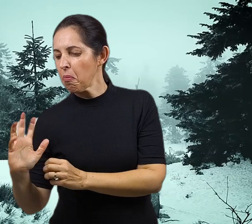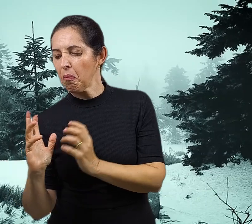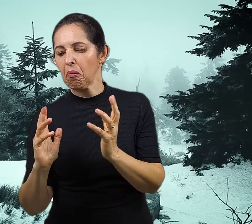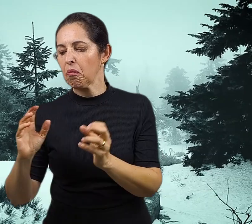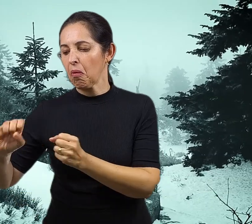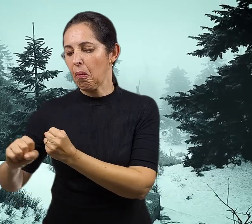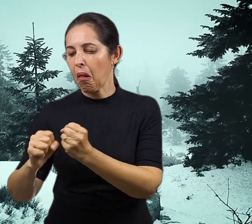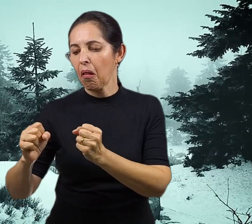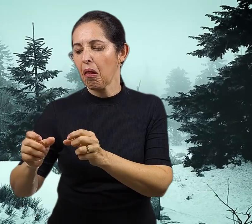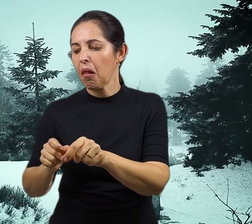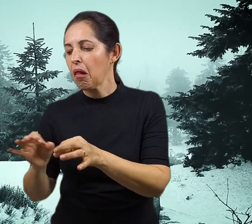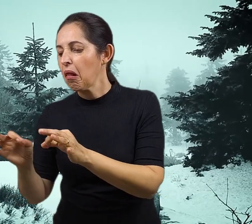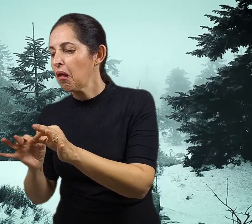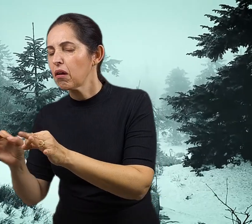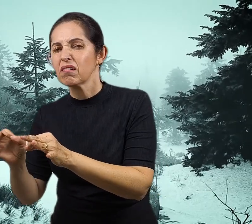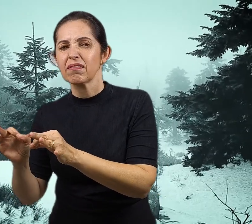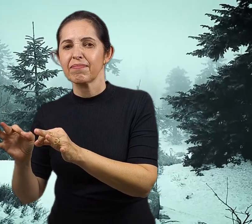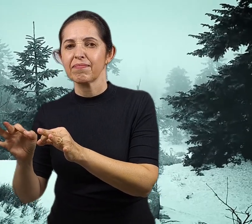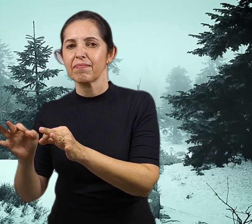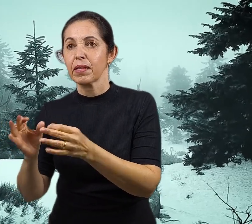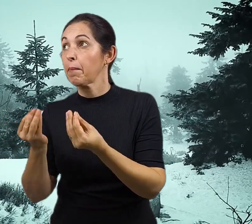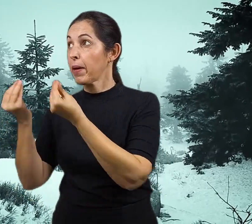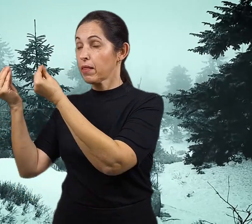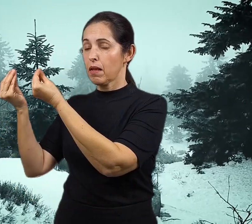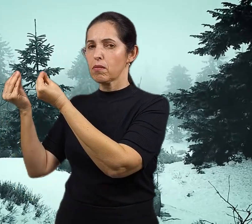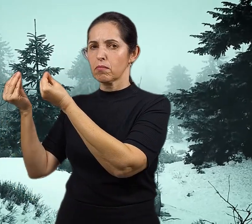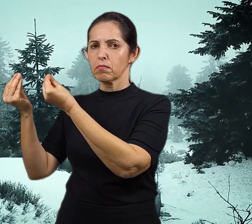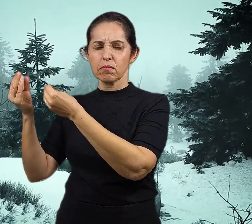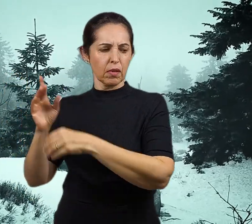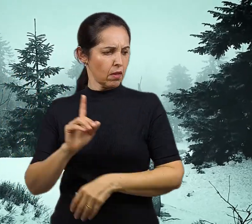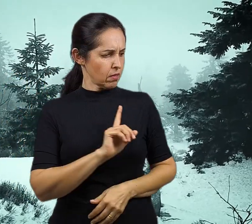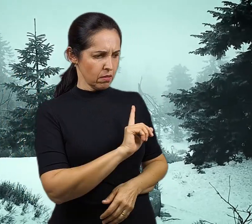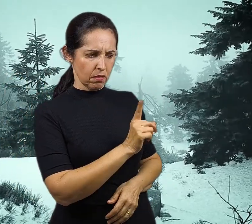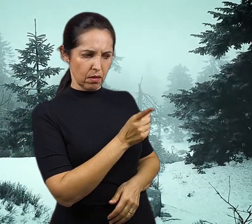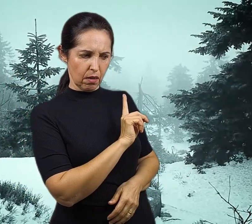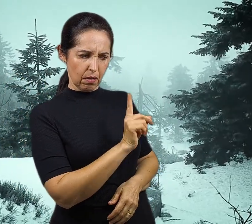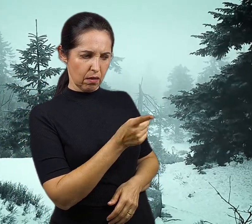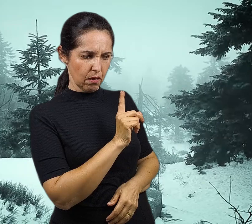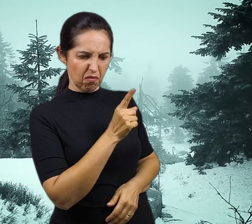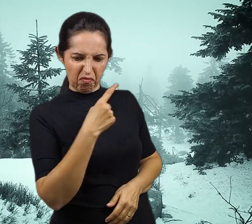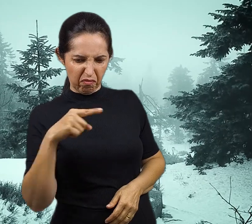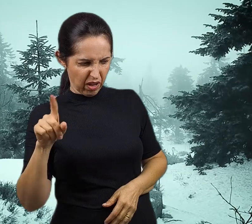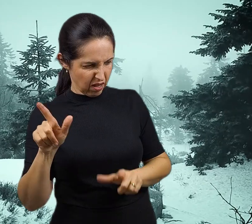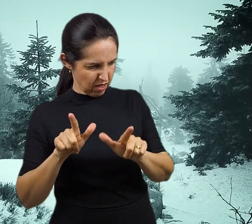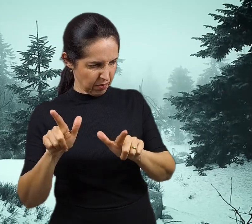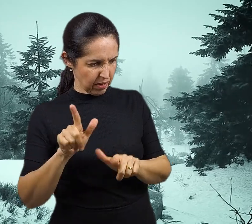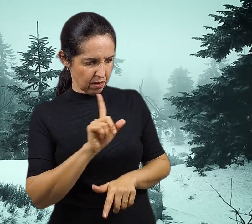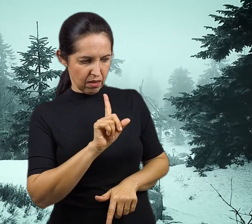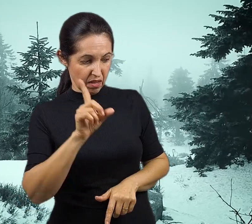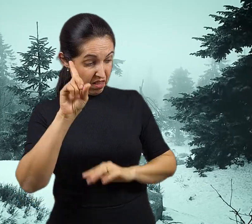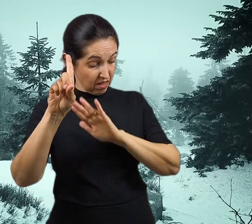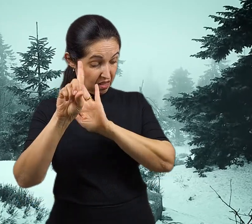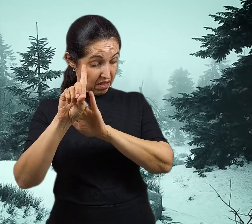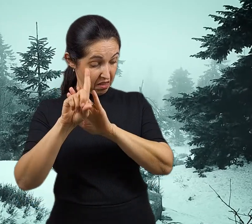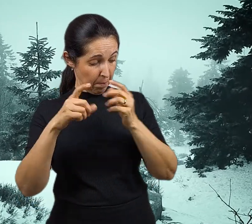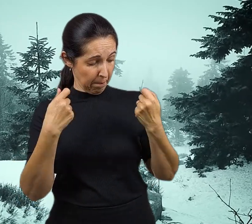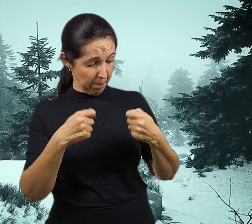disse: não faça isso, não faça isso. Deus não precisa do seu trabalho dessa maneira. A Bíblia diz: filho